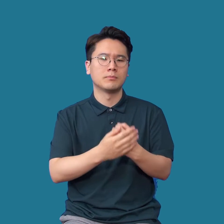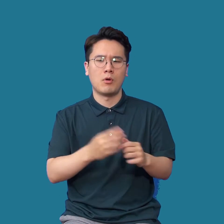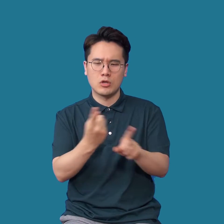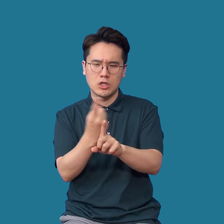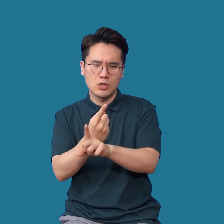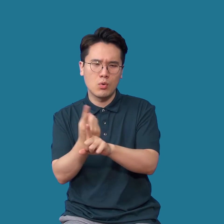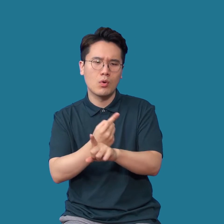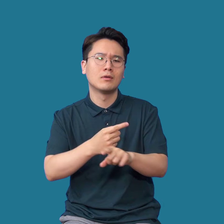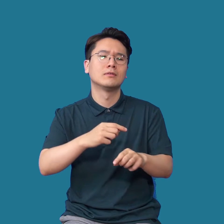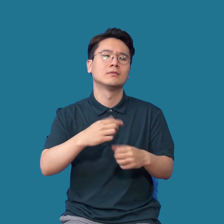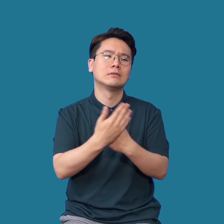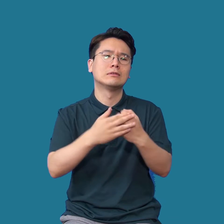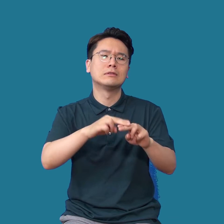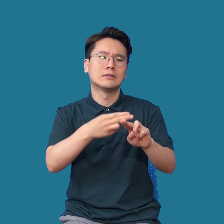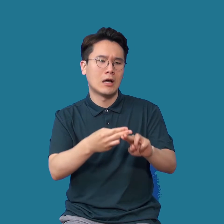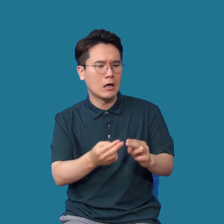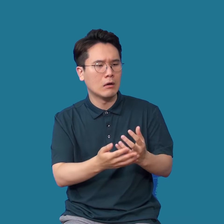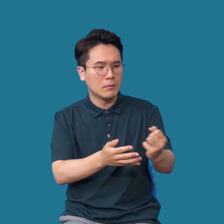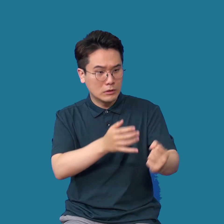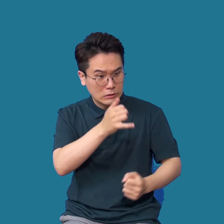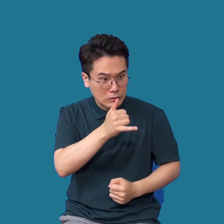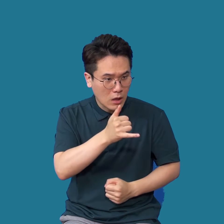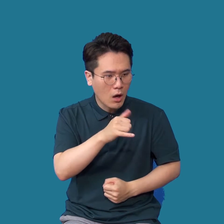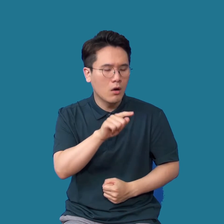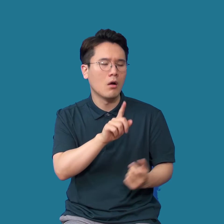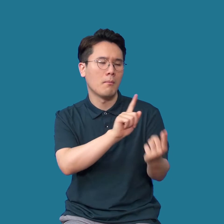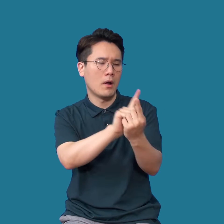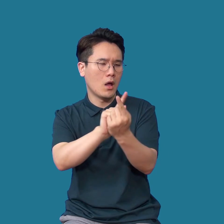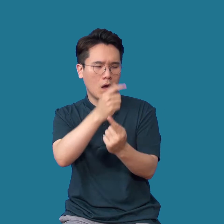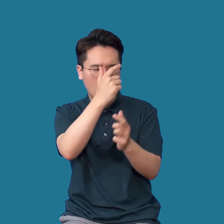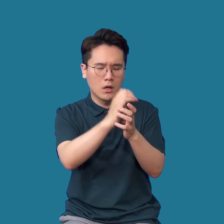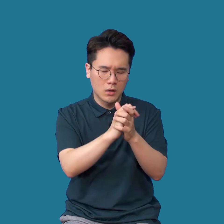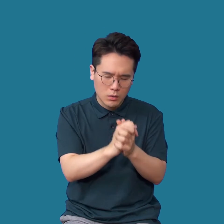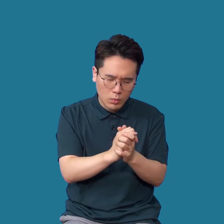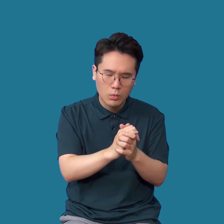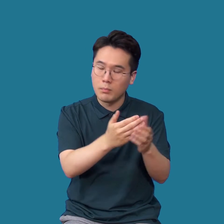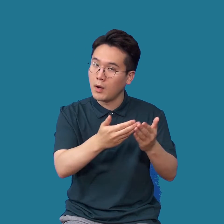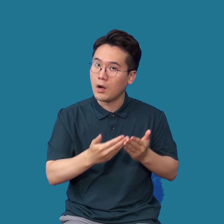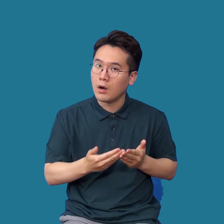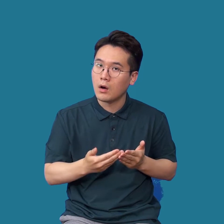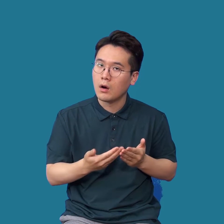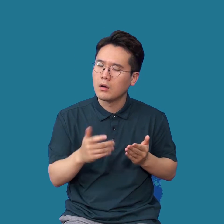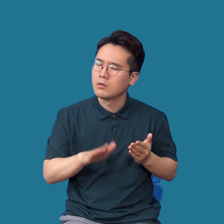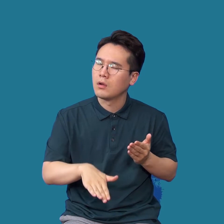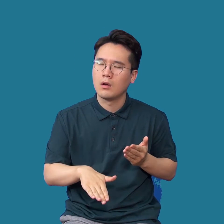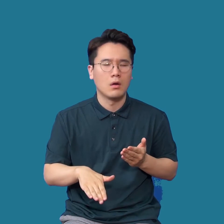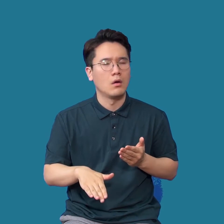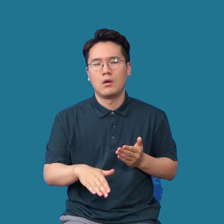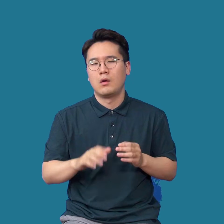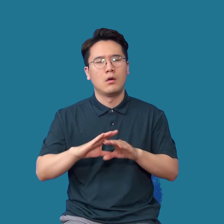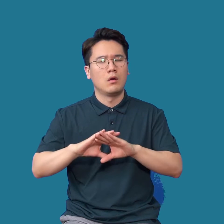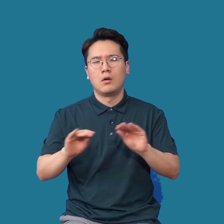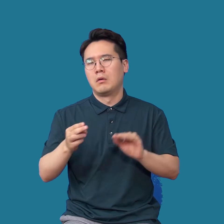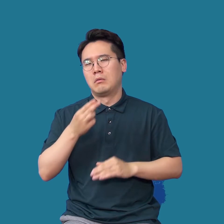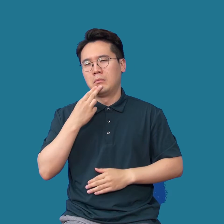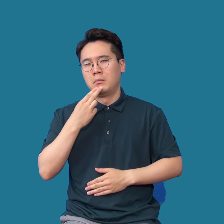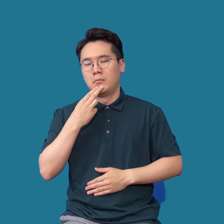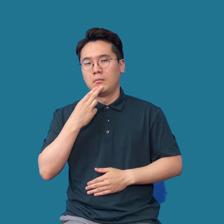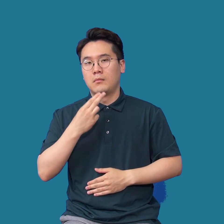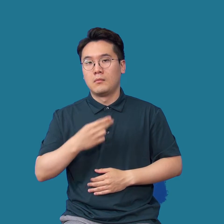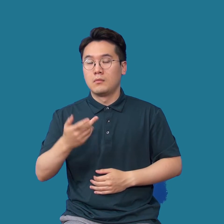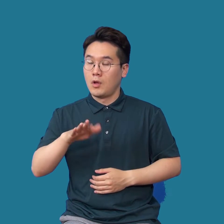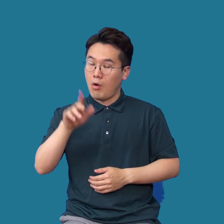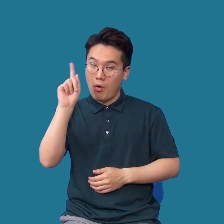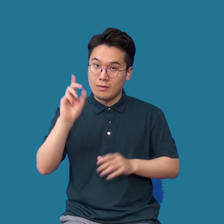받아보고 했지만은 낫지를 않았습니다. 어느 날 성경을 읽다가 골로새서